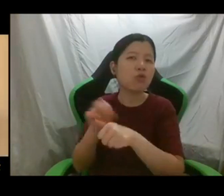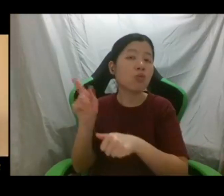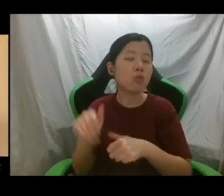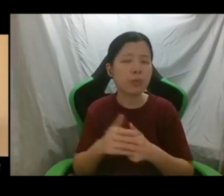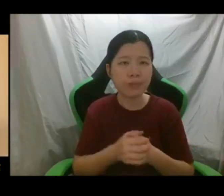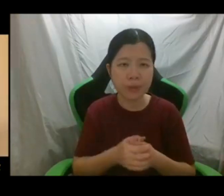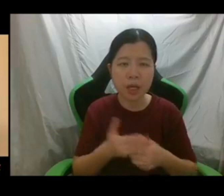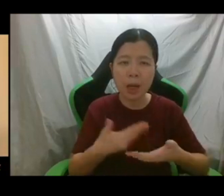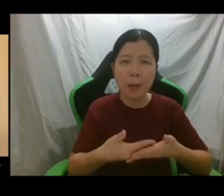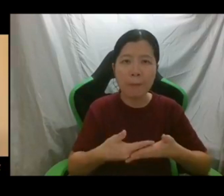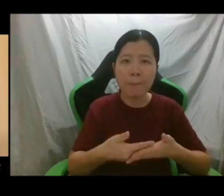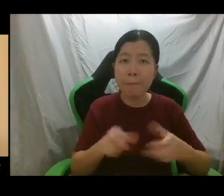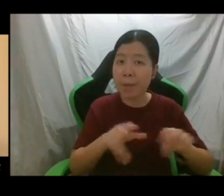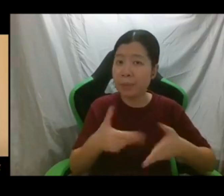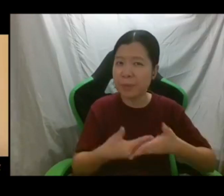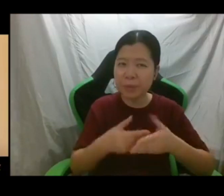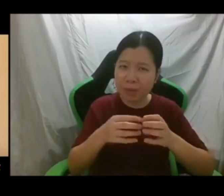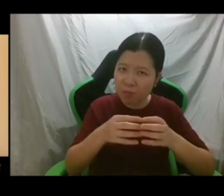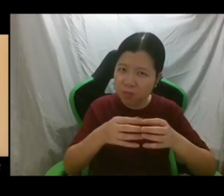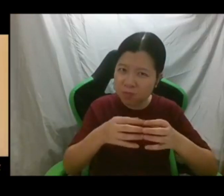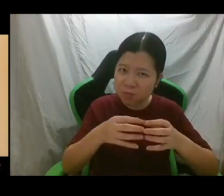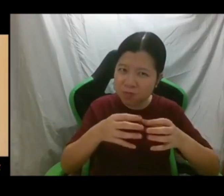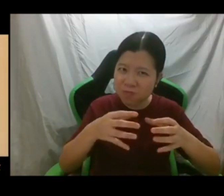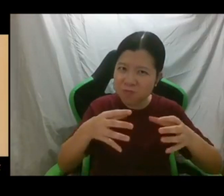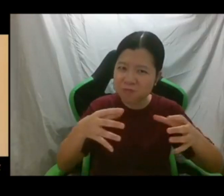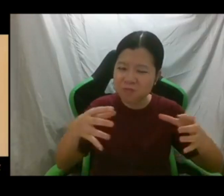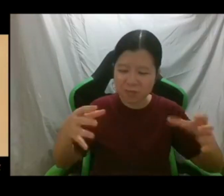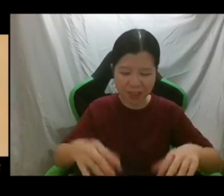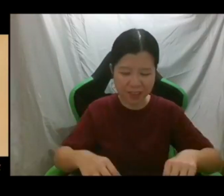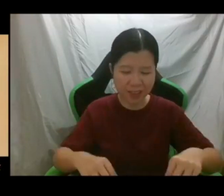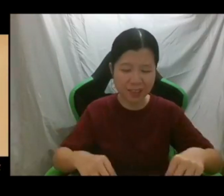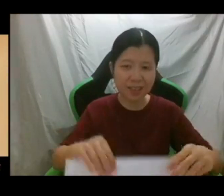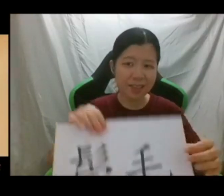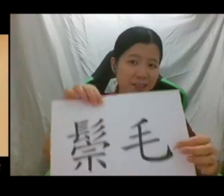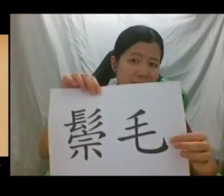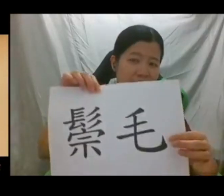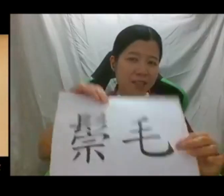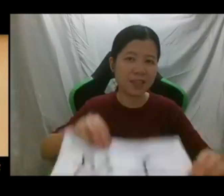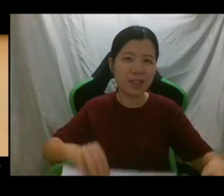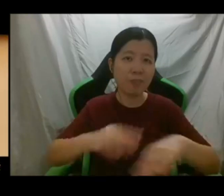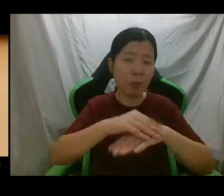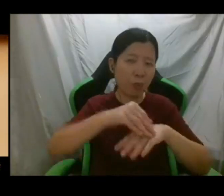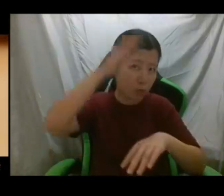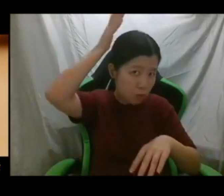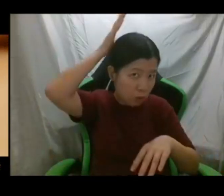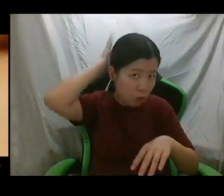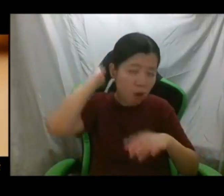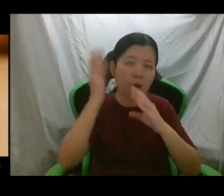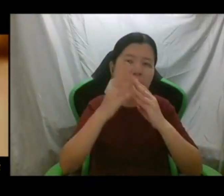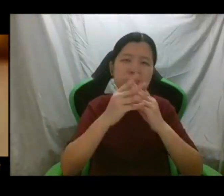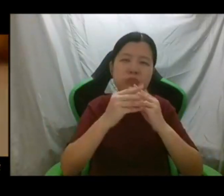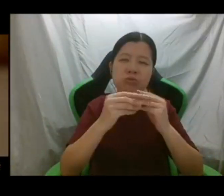當豹 BB 慢慢長大，鬃毛就會慢慢消失，真係好神奇